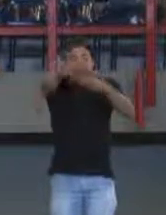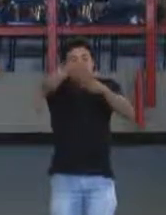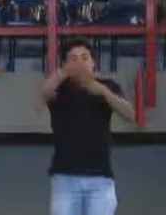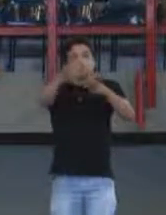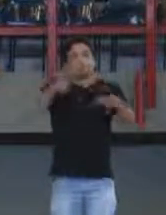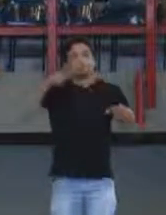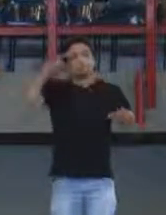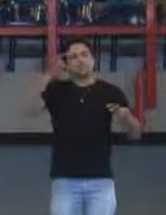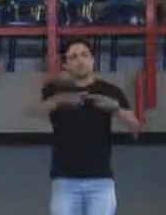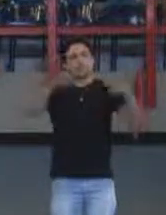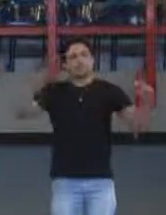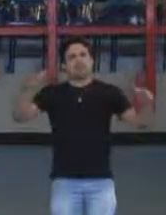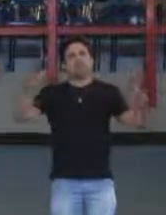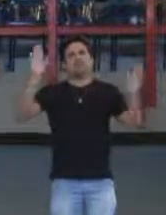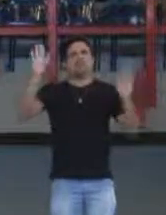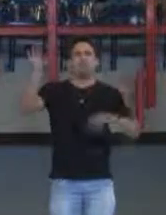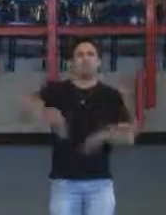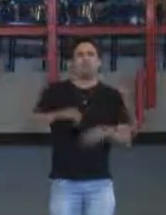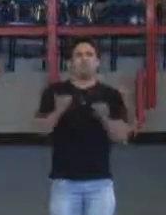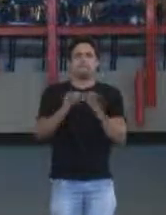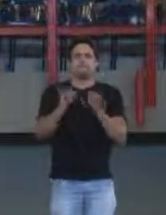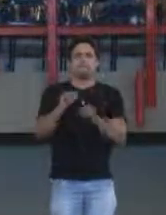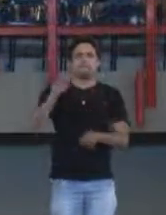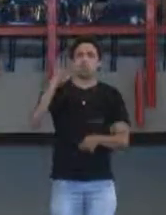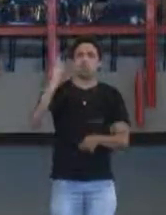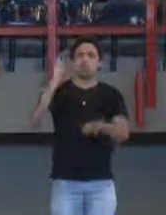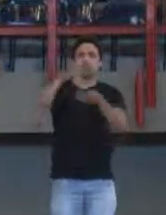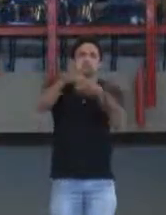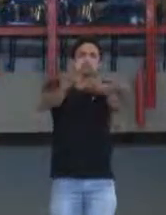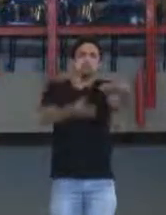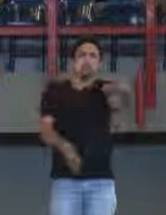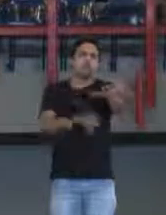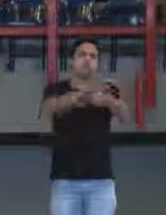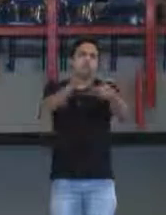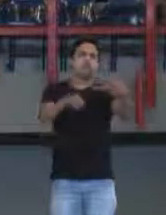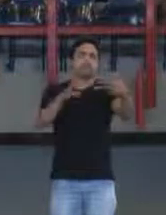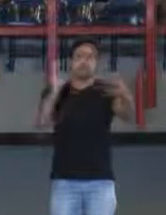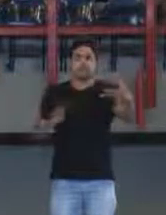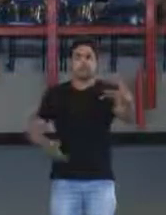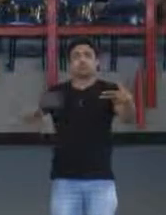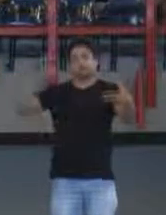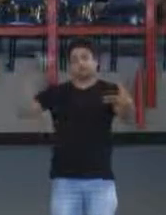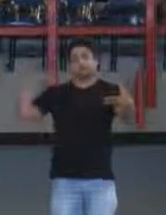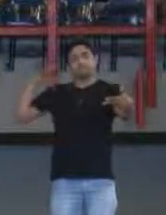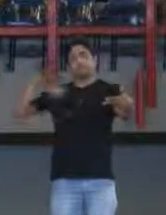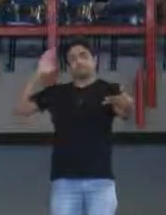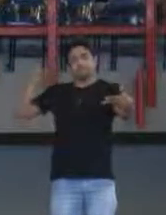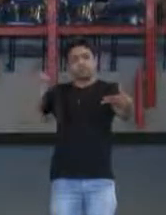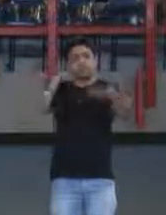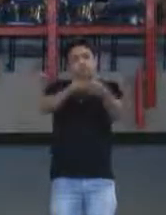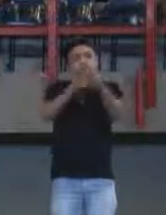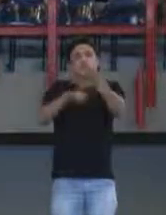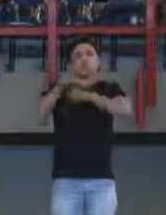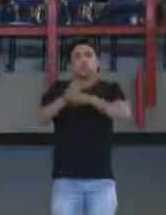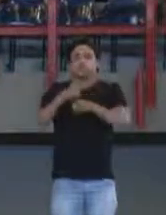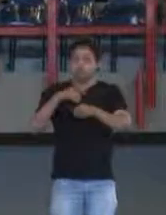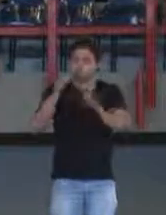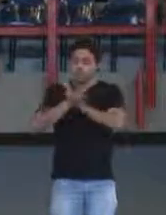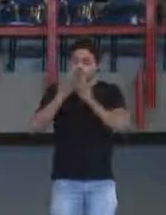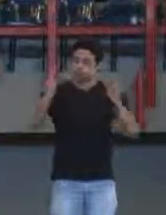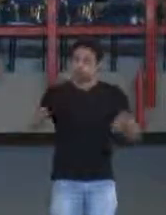maioria ia pensar assim: ah, mas isso aí nunca vai cair numa prova. Pois bem, caiu na prova do ano passado essa